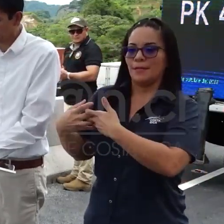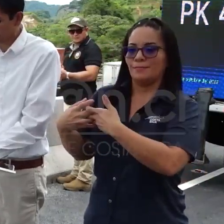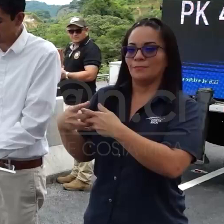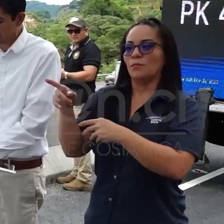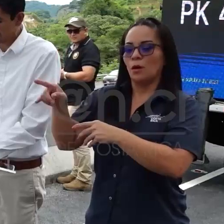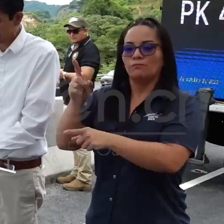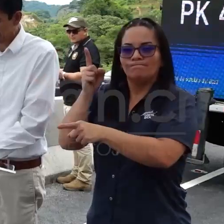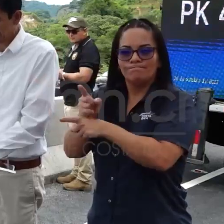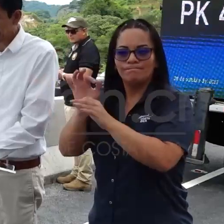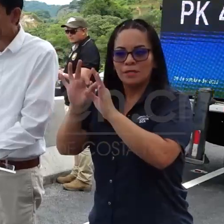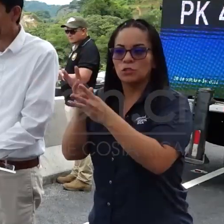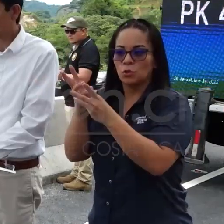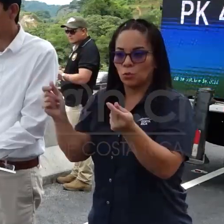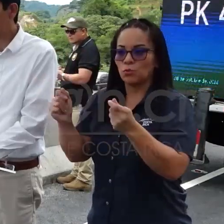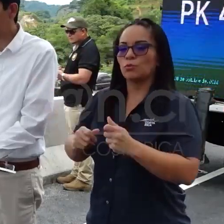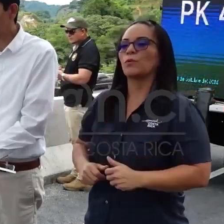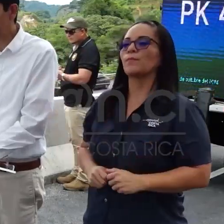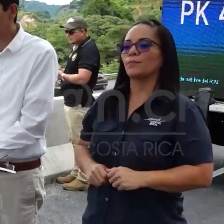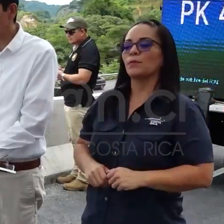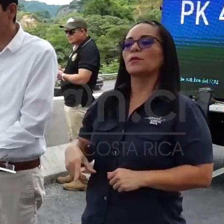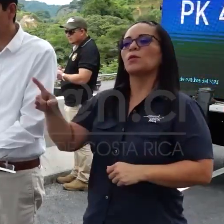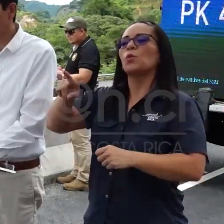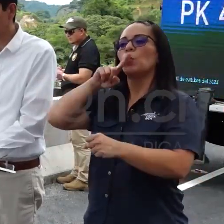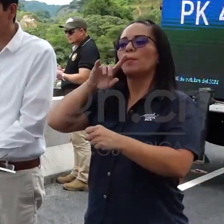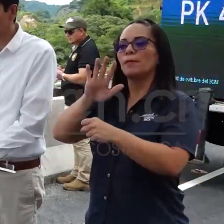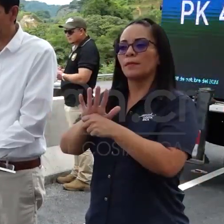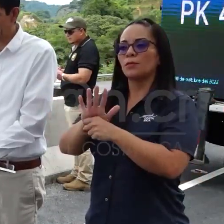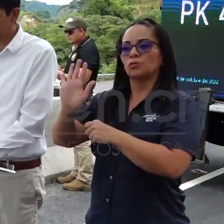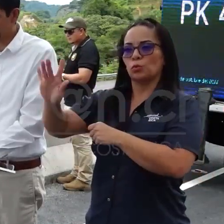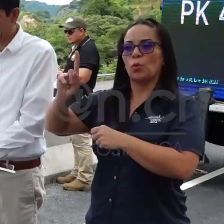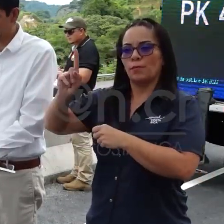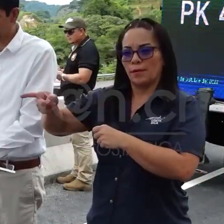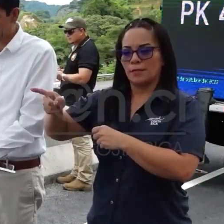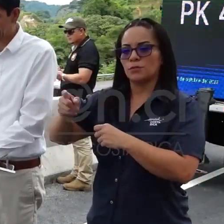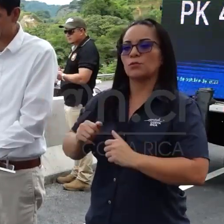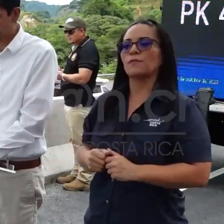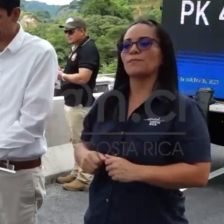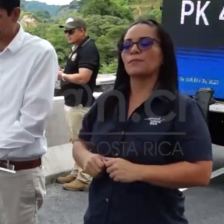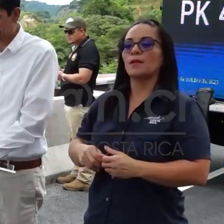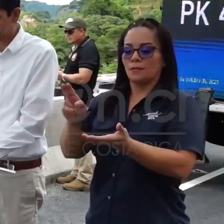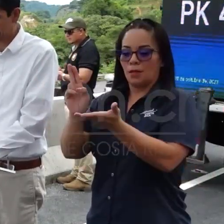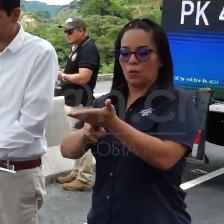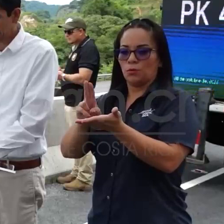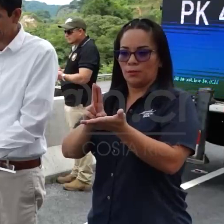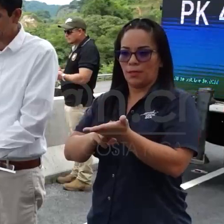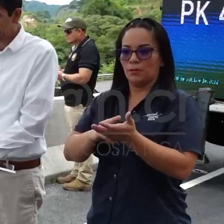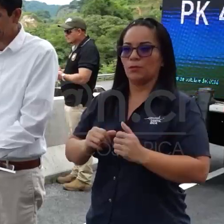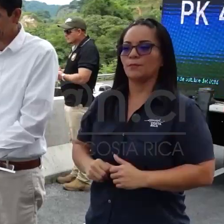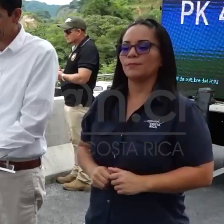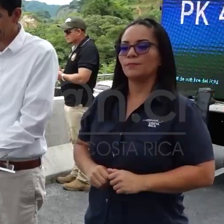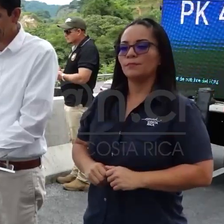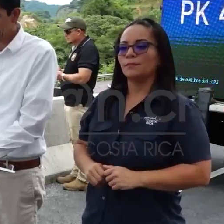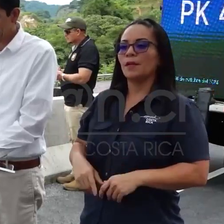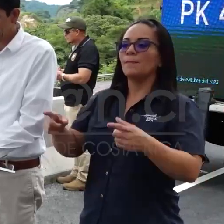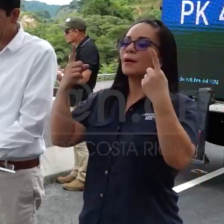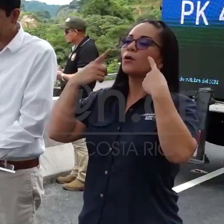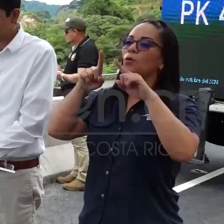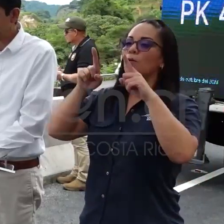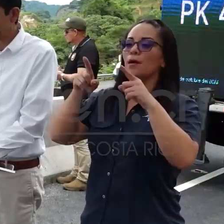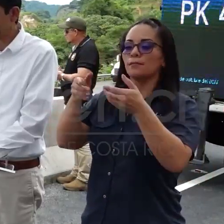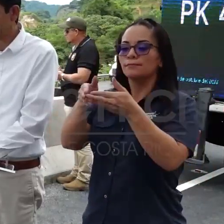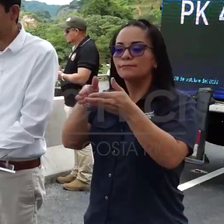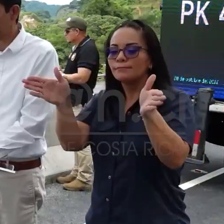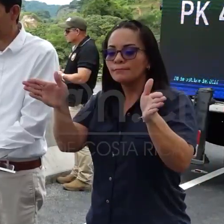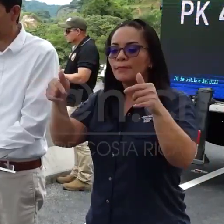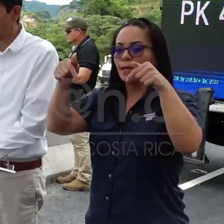oportuna solución en cumplimiento de sus obligaciones contractuales para hacer la